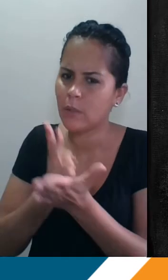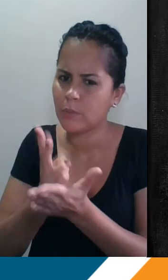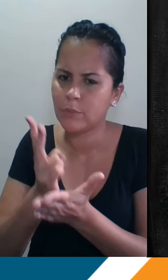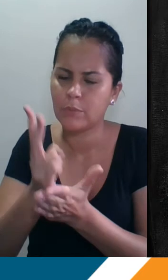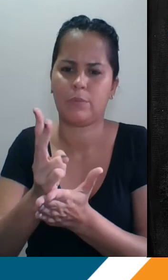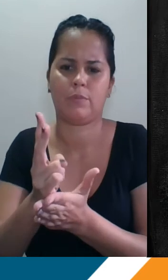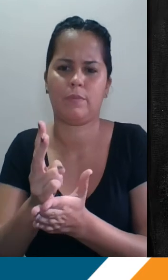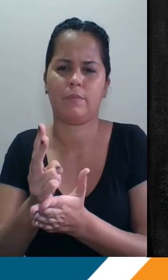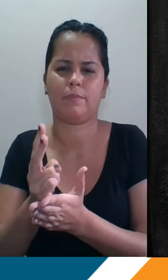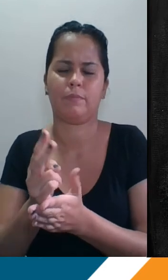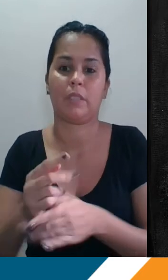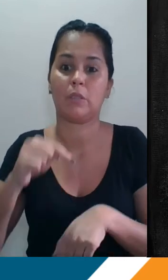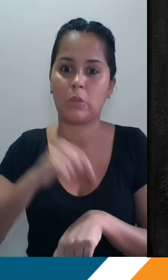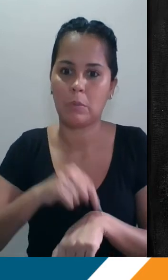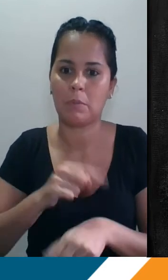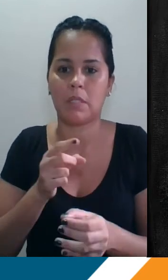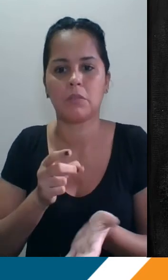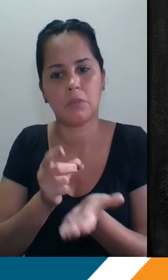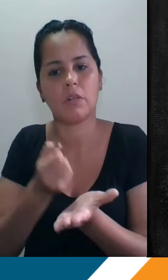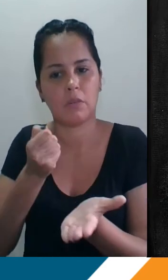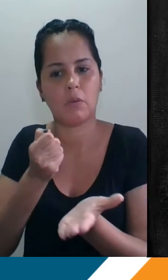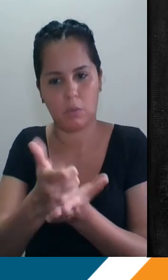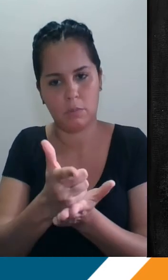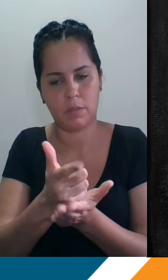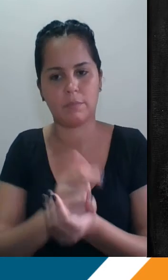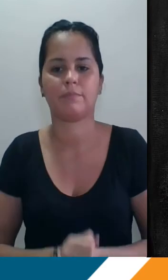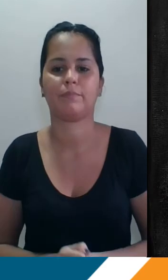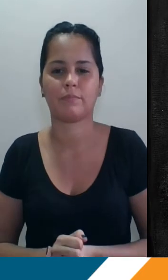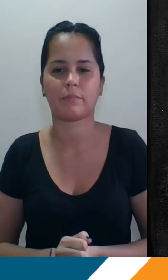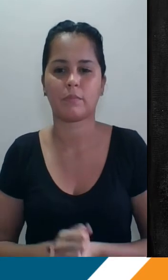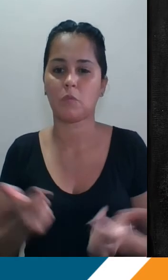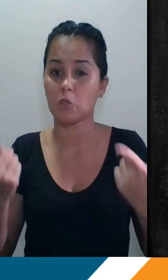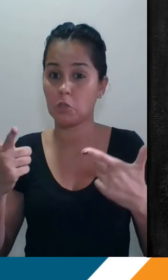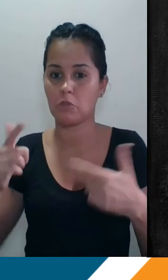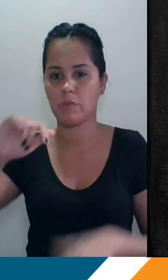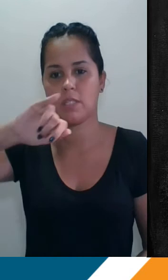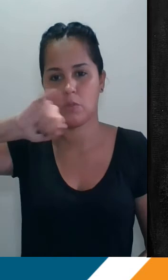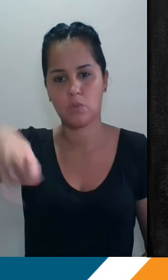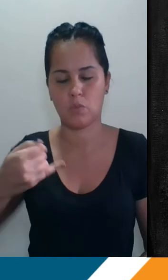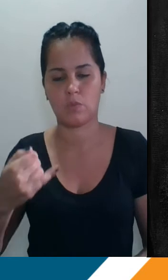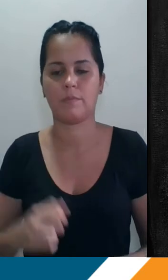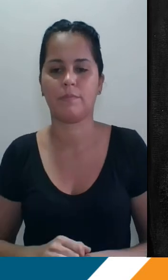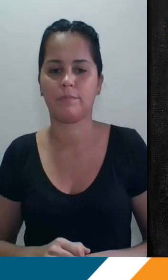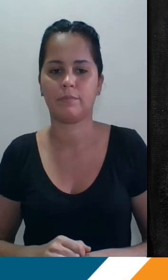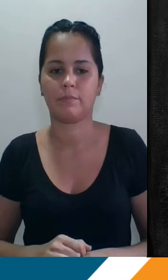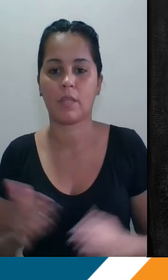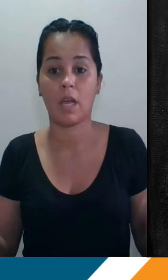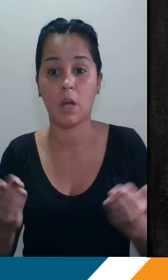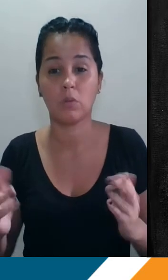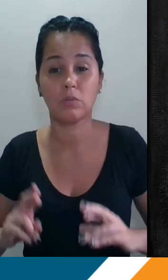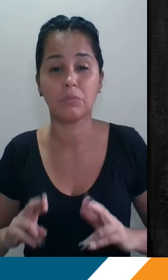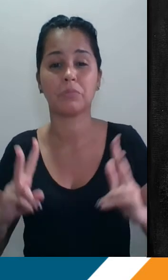teria no momento da venda da compra, se não tivesse sido aplicado em juros. E agora, a única